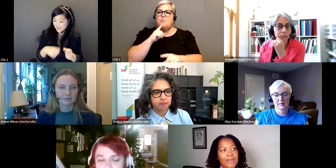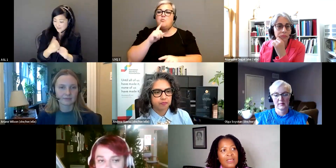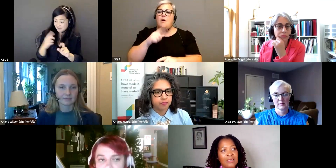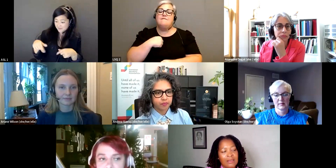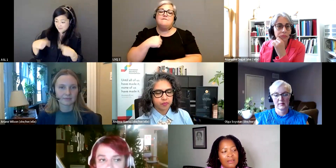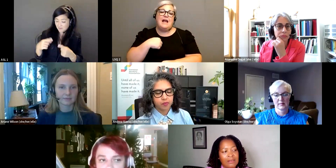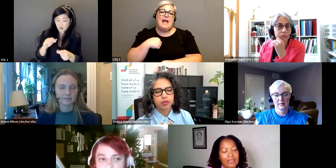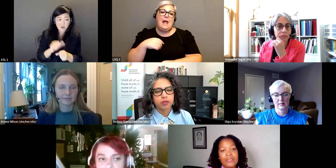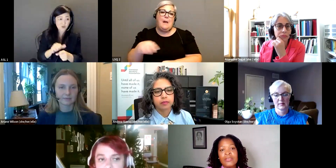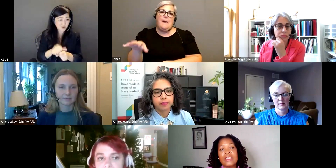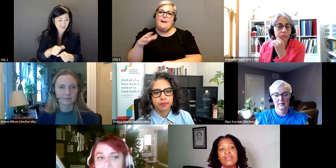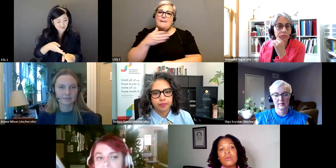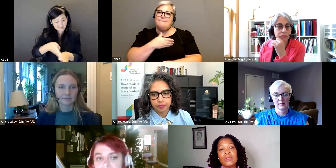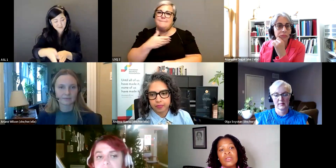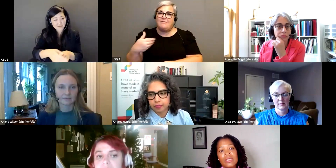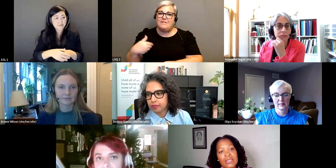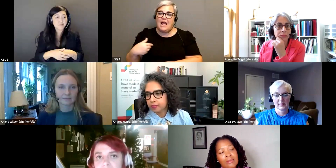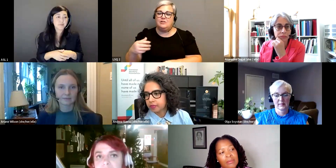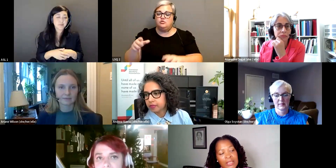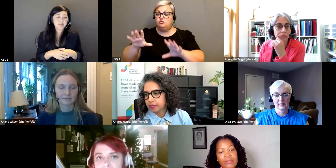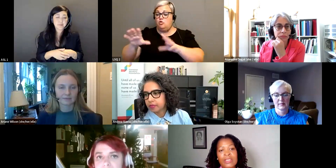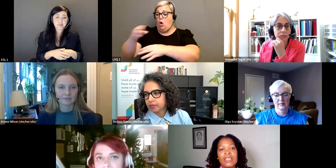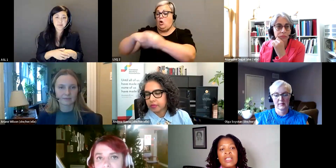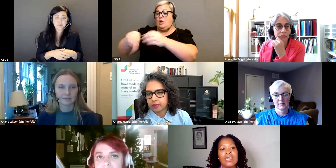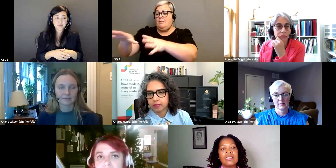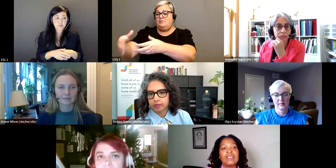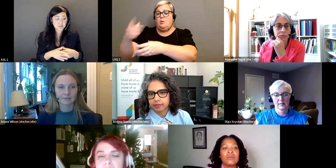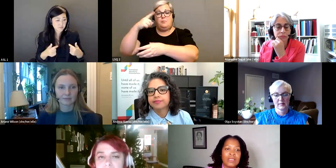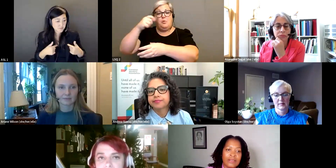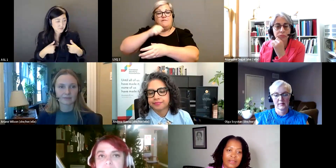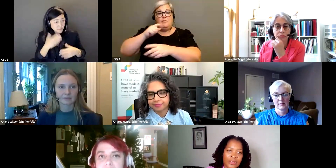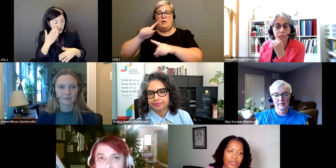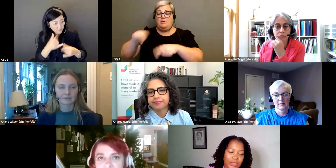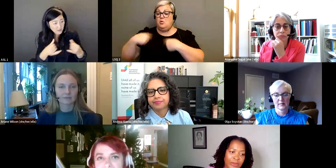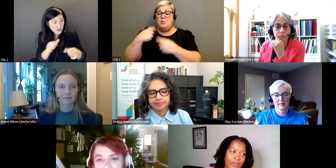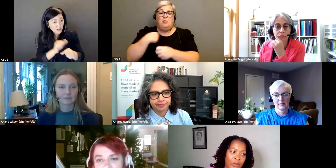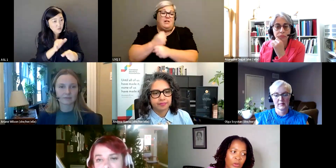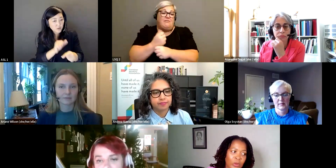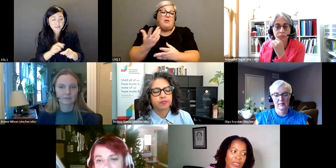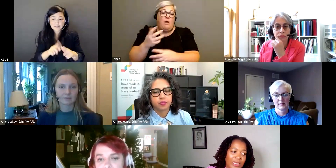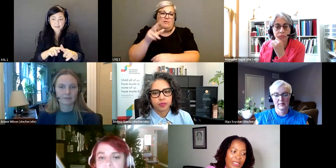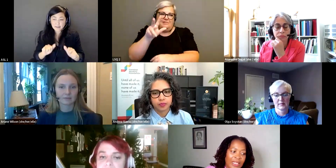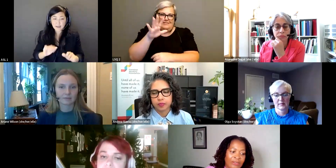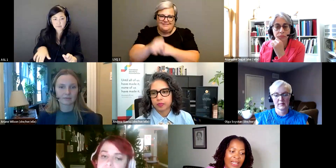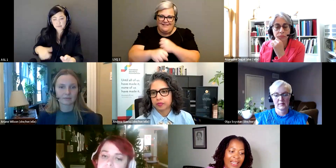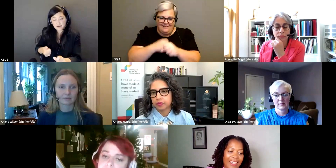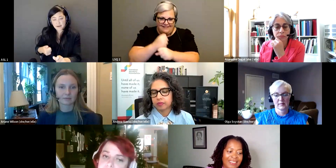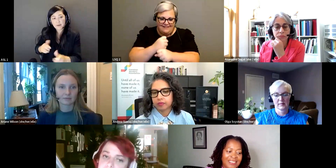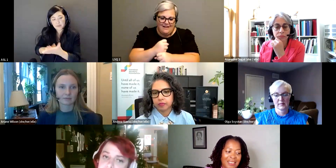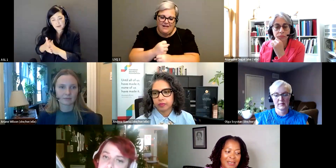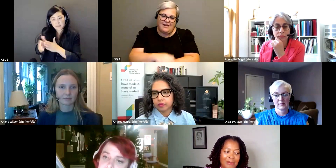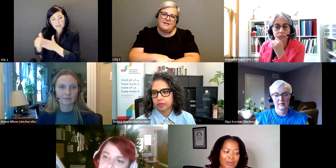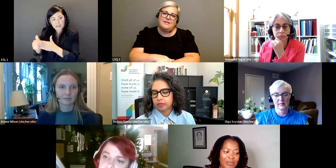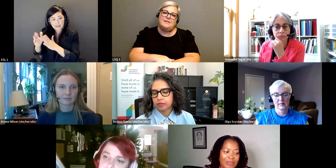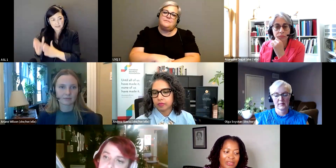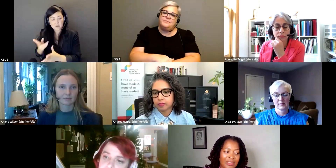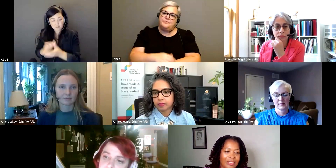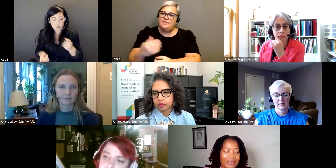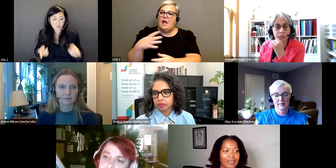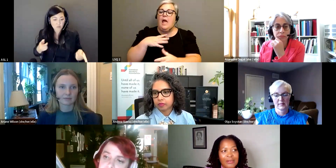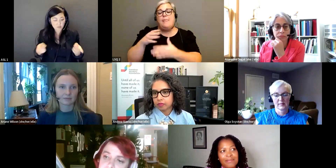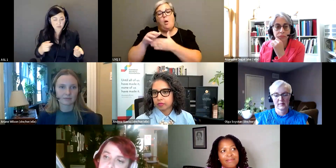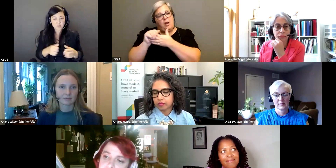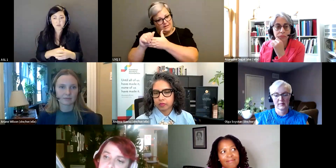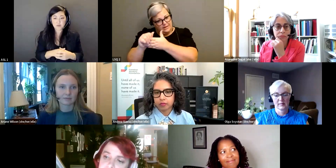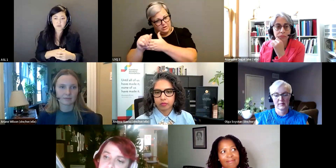un organisme pour femmes. Je fais ce travail depuis 35 ans. J'ai exercé des rôles de leadership